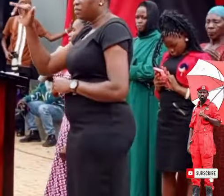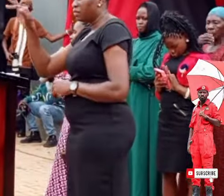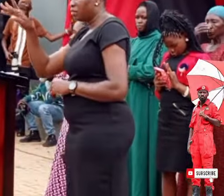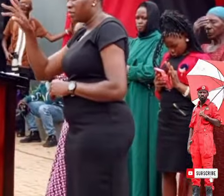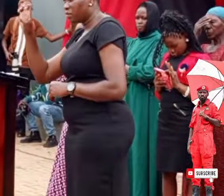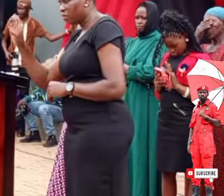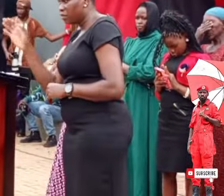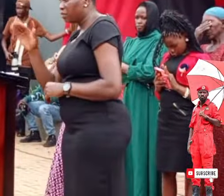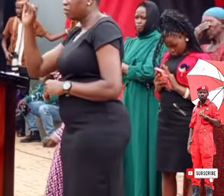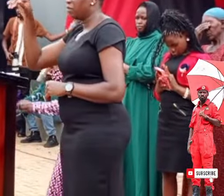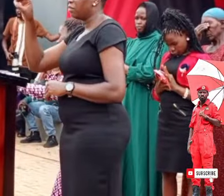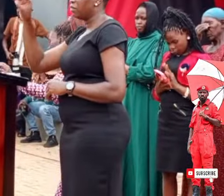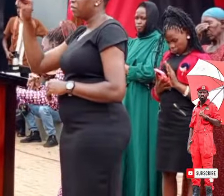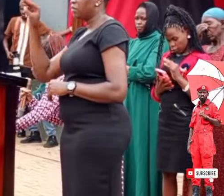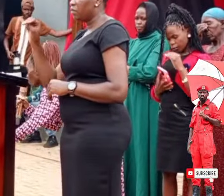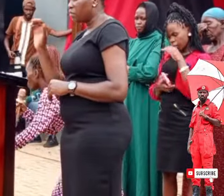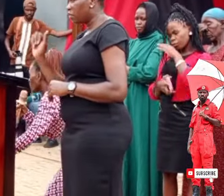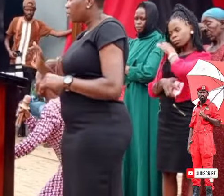andu.